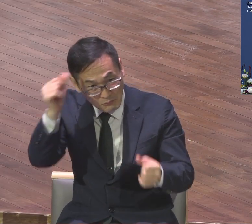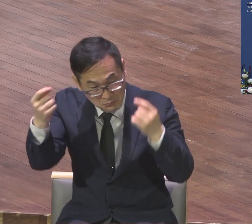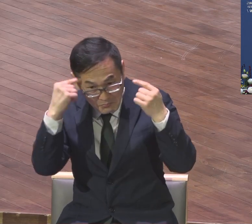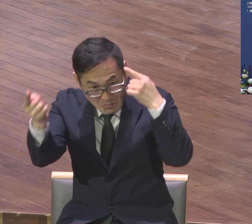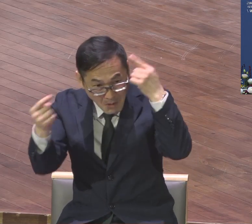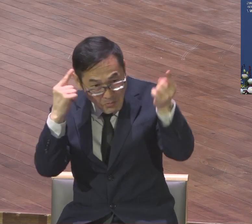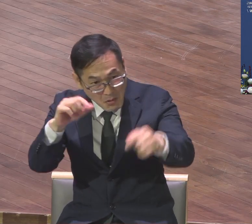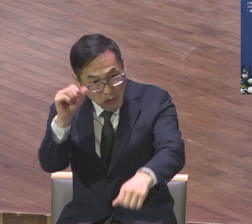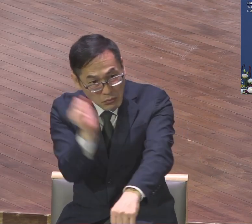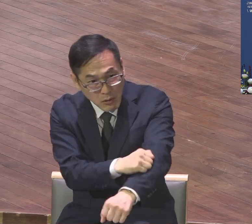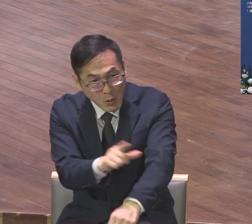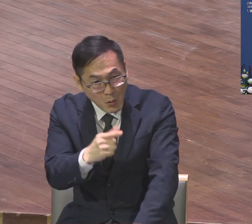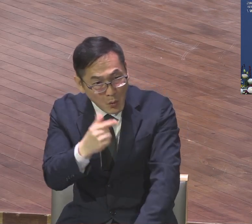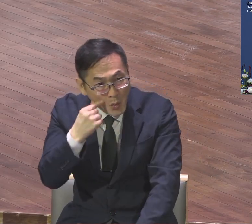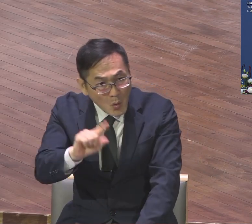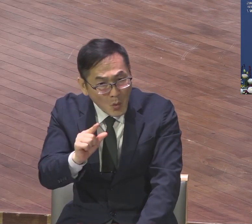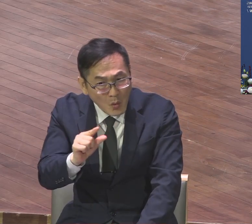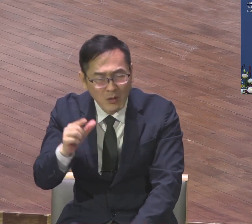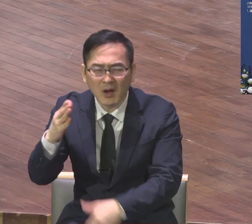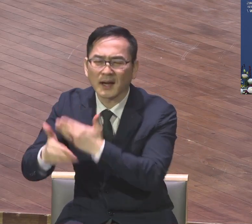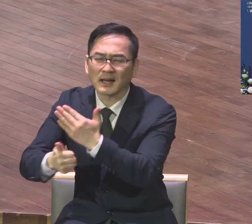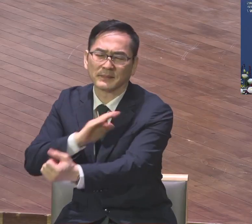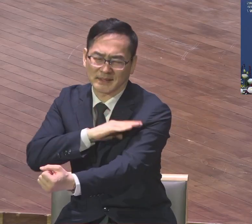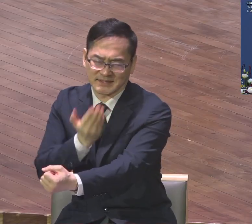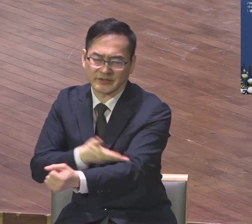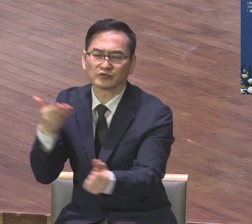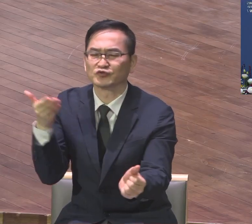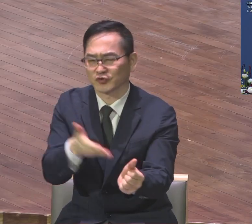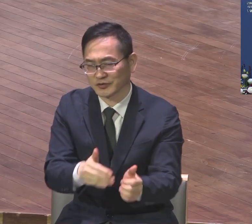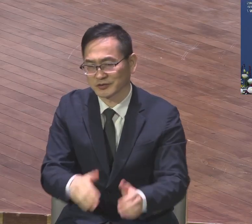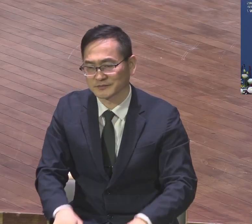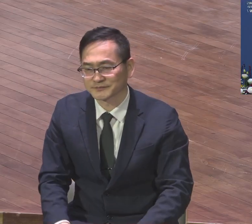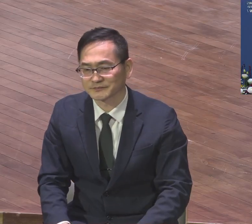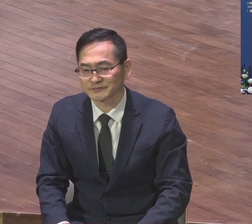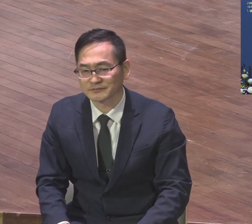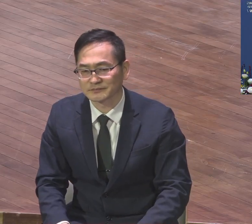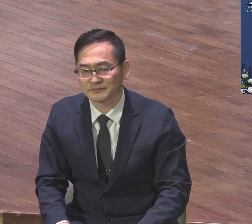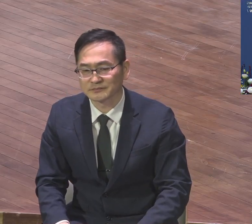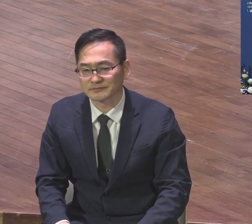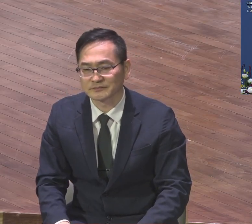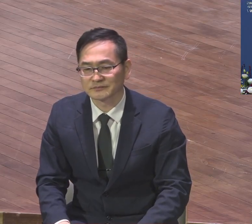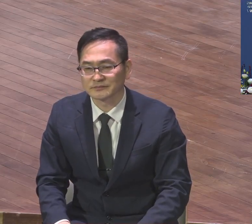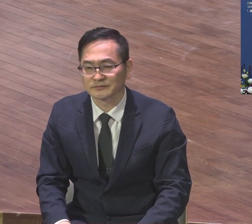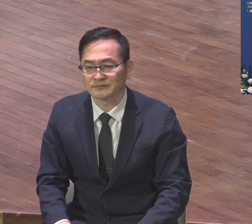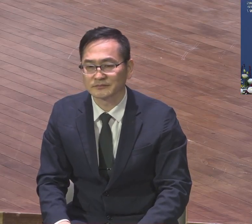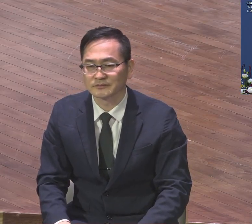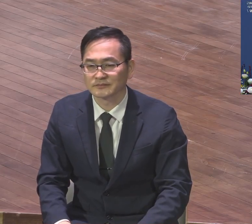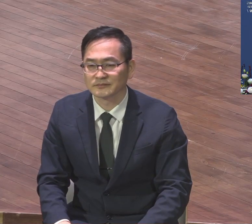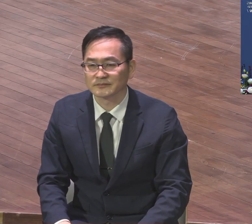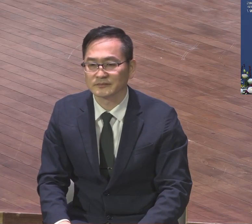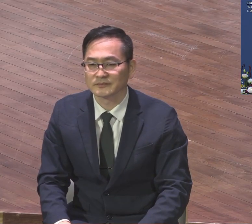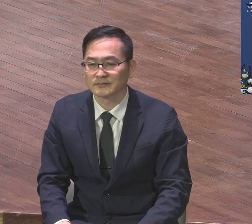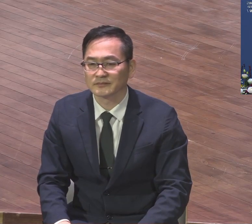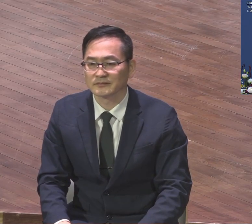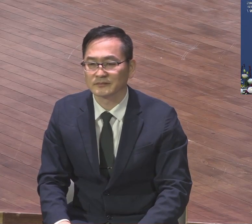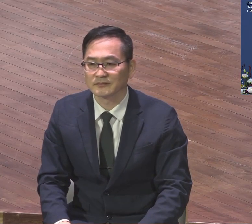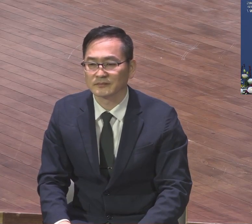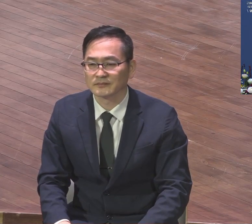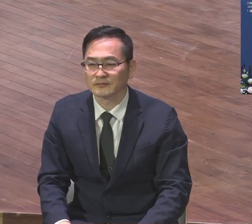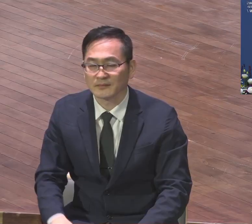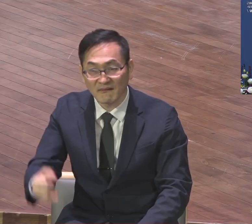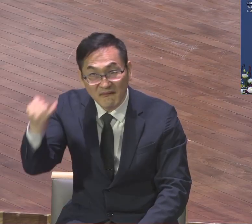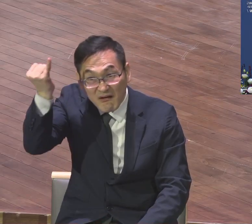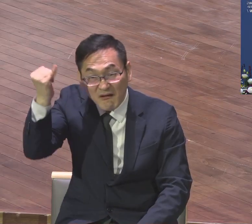능력을 무궁무진하게 주었어요. 당신을 닮았기 때문에 당신이 천지를 창조한 능력까지 있어요.